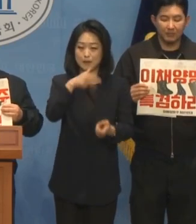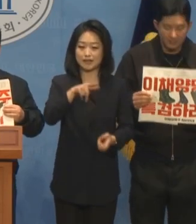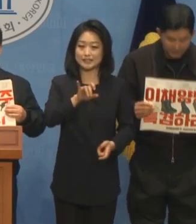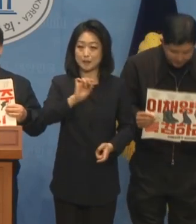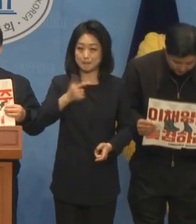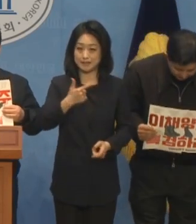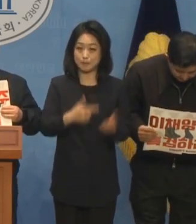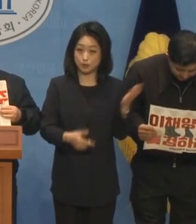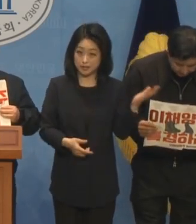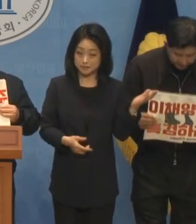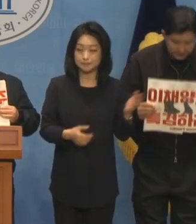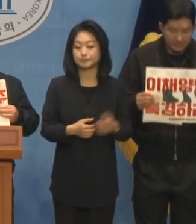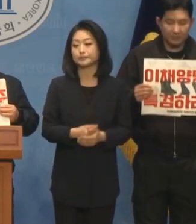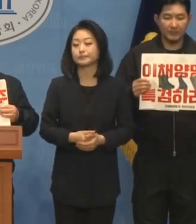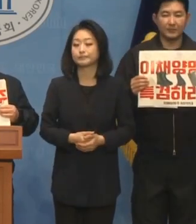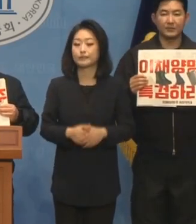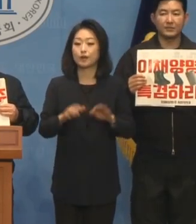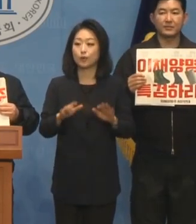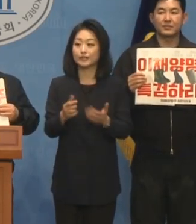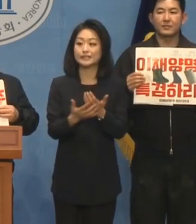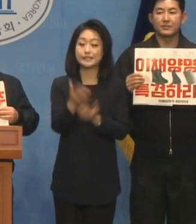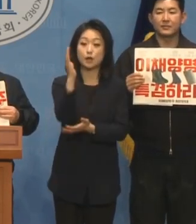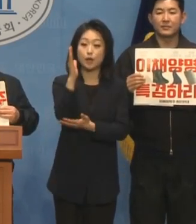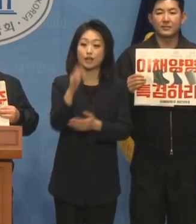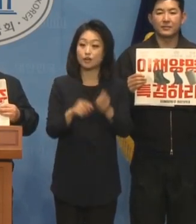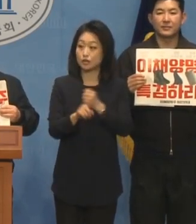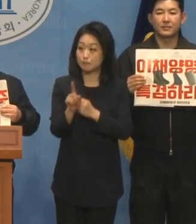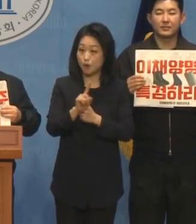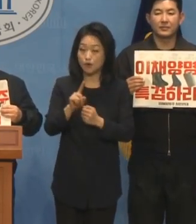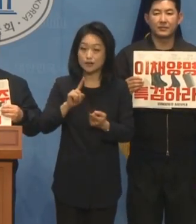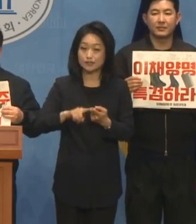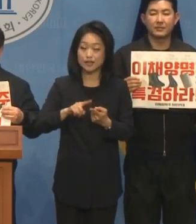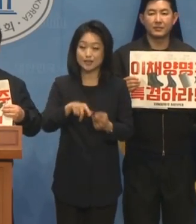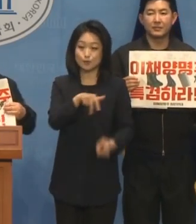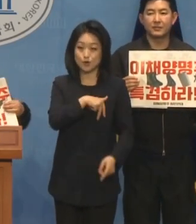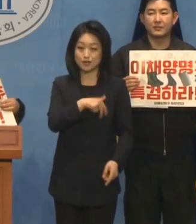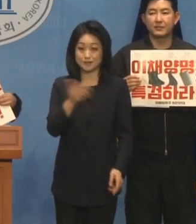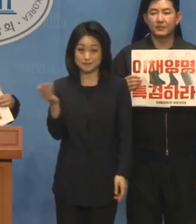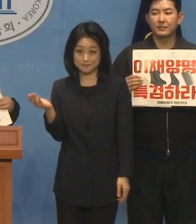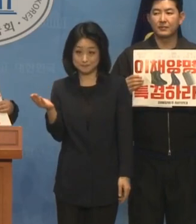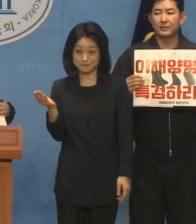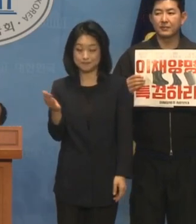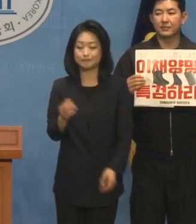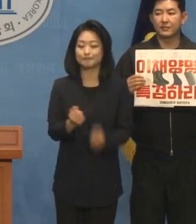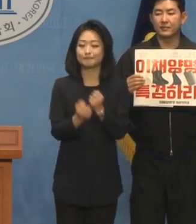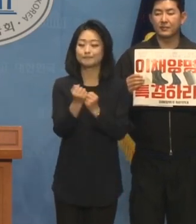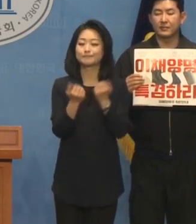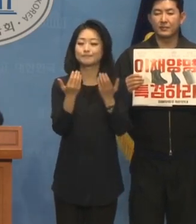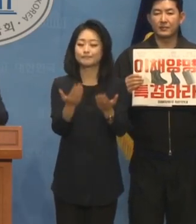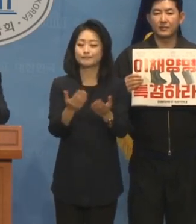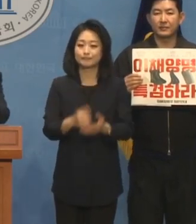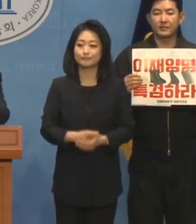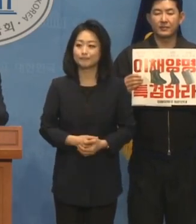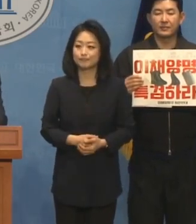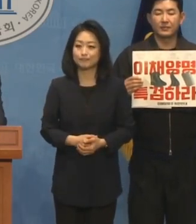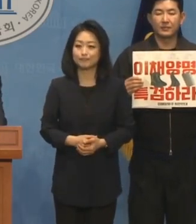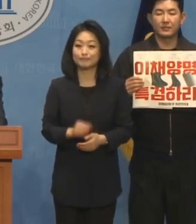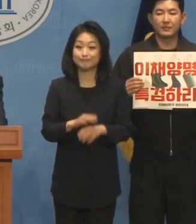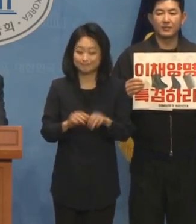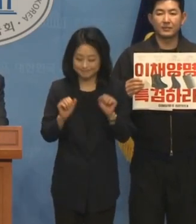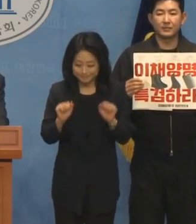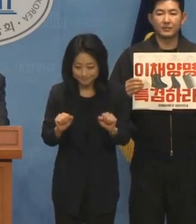오셨습니다 먼저 기자 치지 말씀을 강구 님께서 해 주시도록 하겠습니다 예